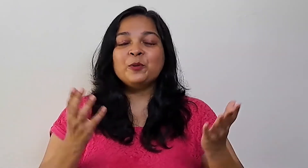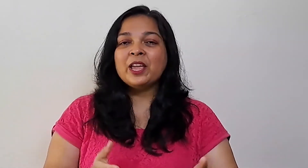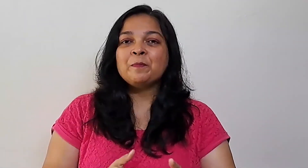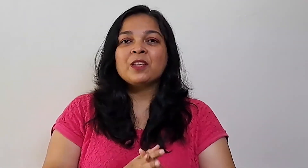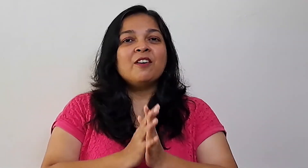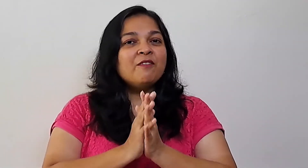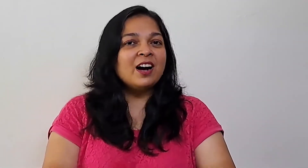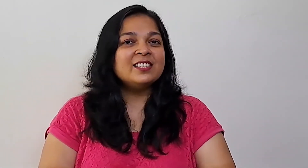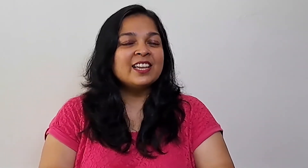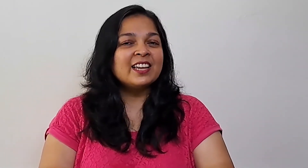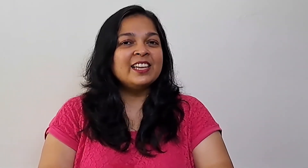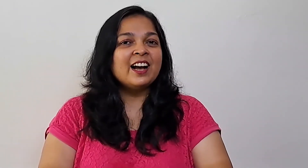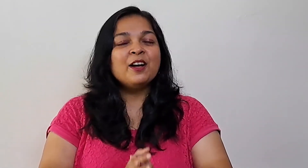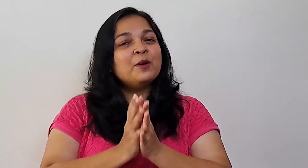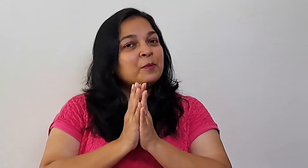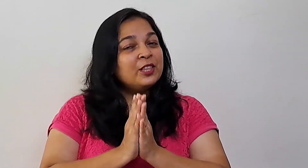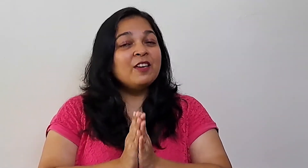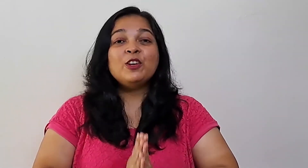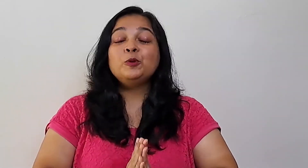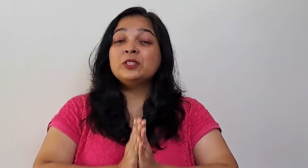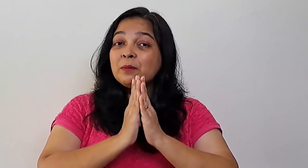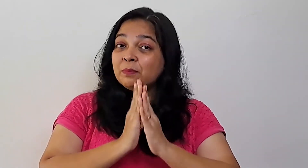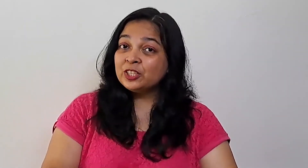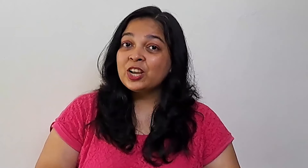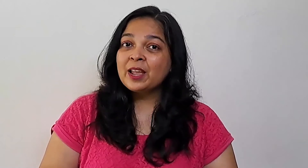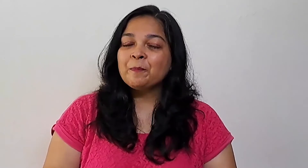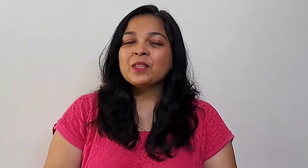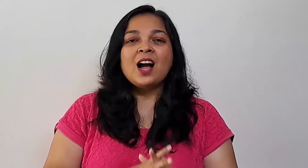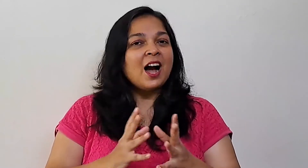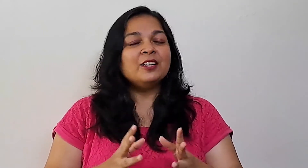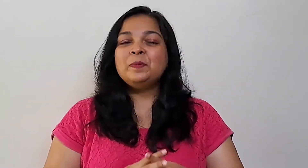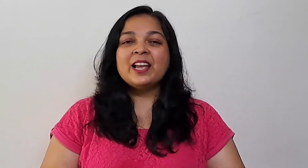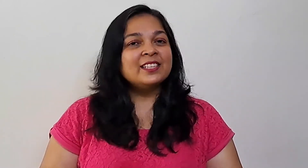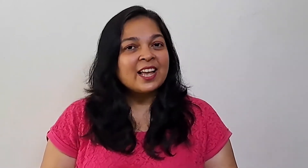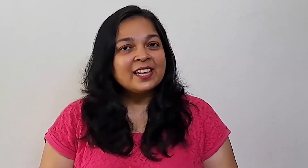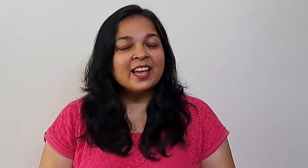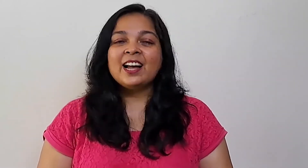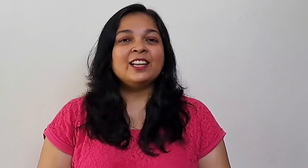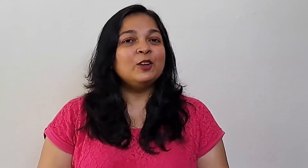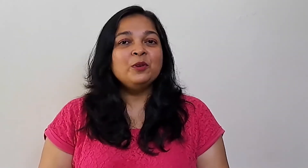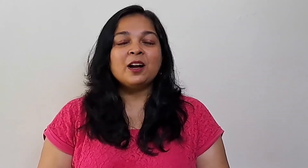परमेश्वर उन्होंने उस हालात तो बचाया वा, अज भी इदा ही होगा।